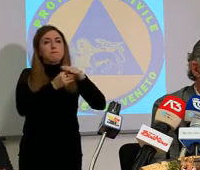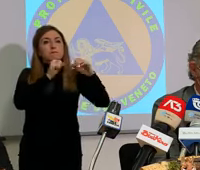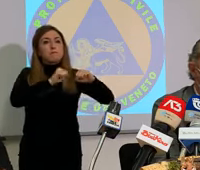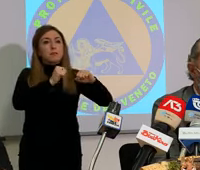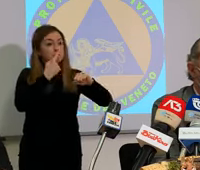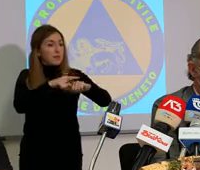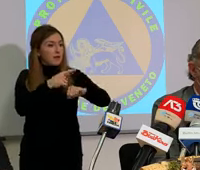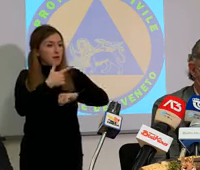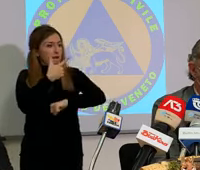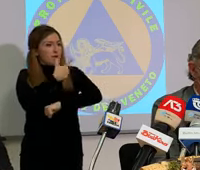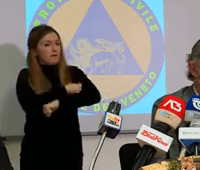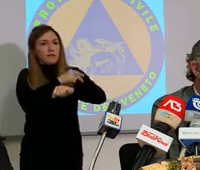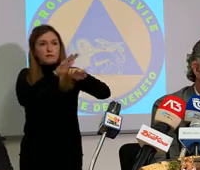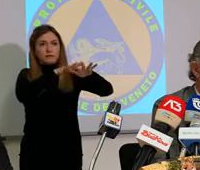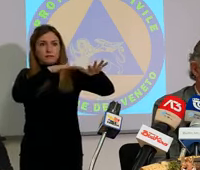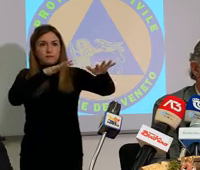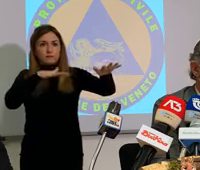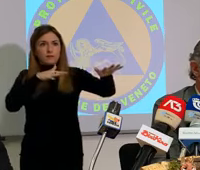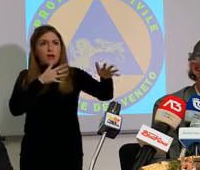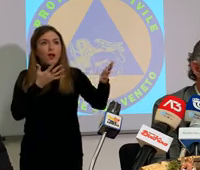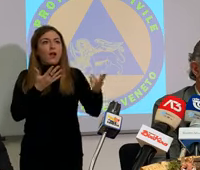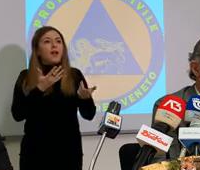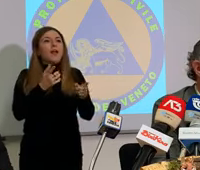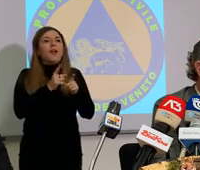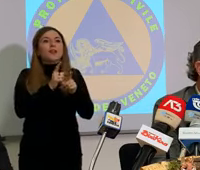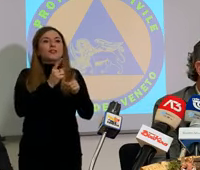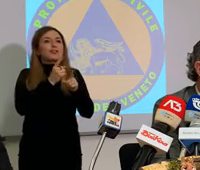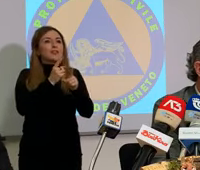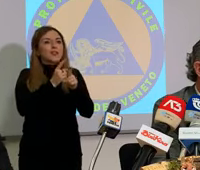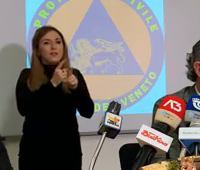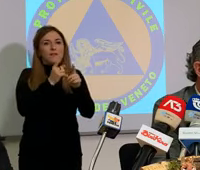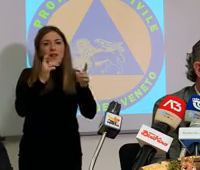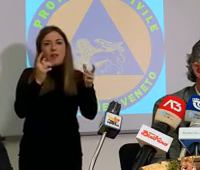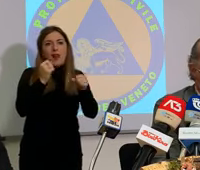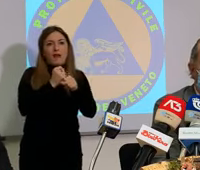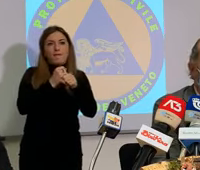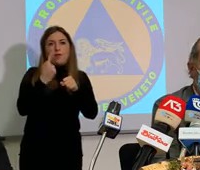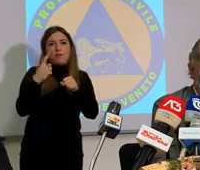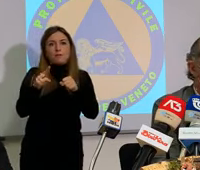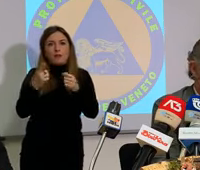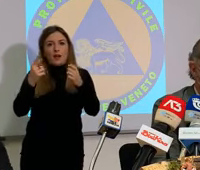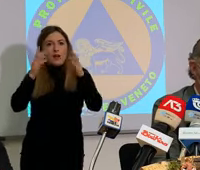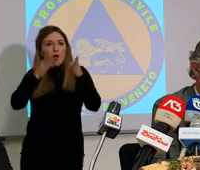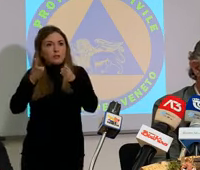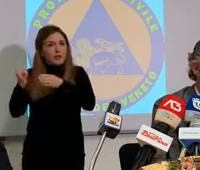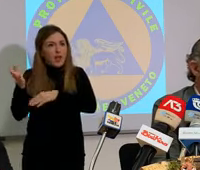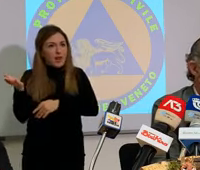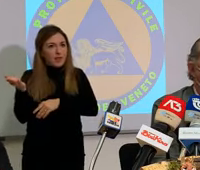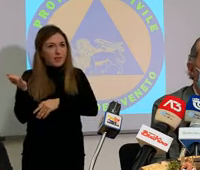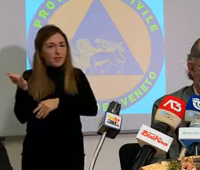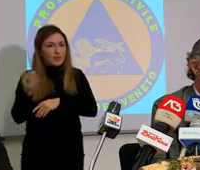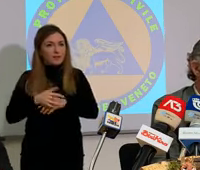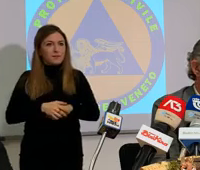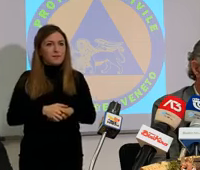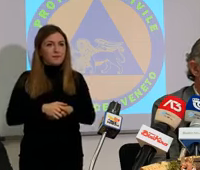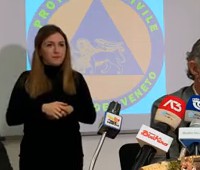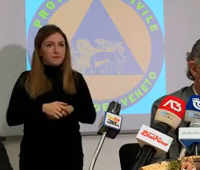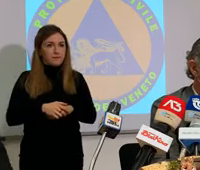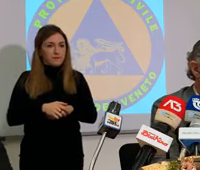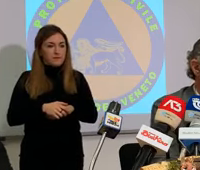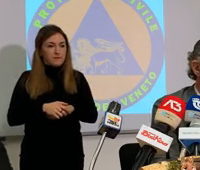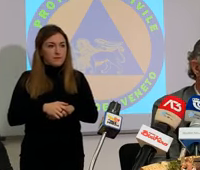vaccinale in maniera importante è comunque personale della macchina sanitaria e pensate solo che se avremo ancora peso di